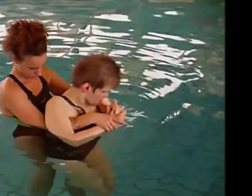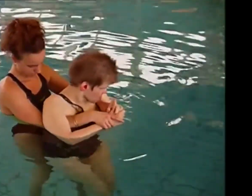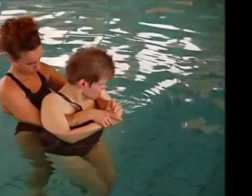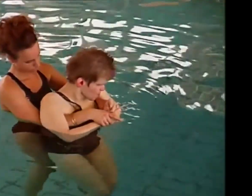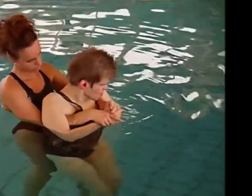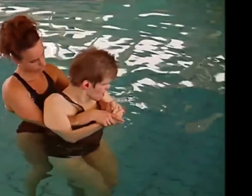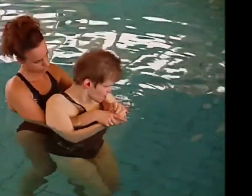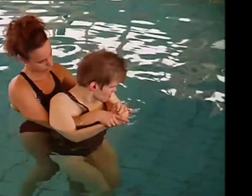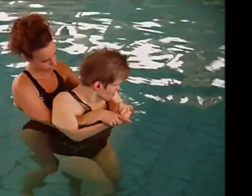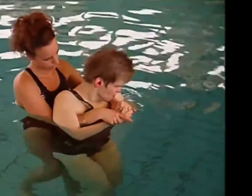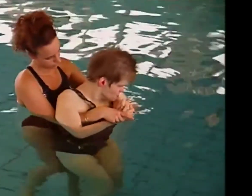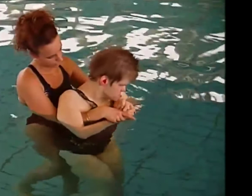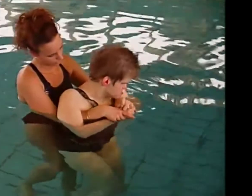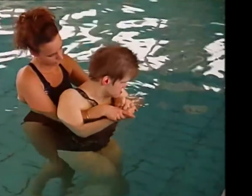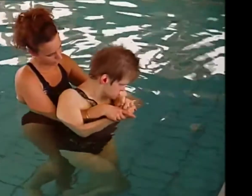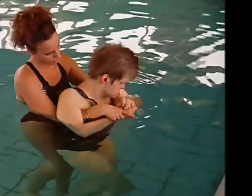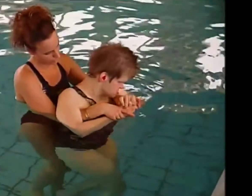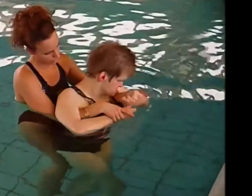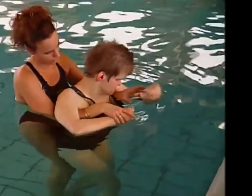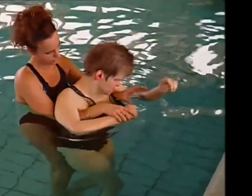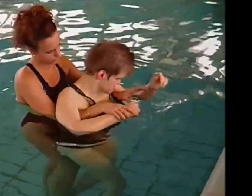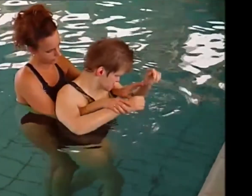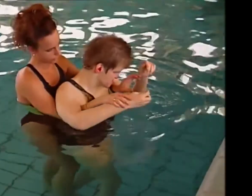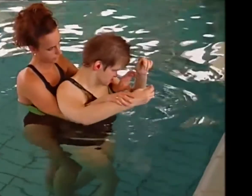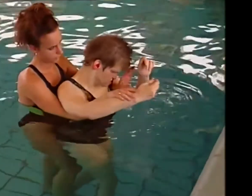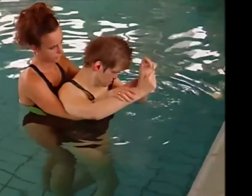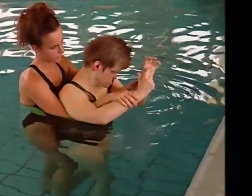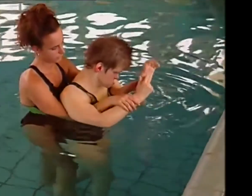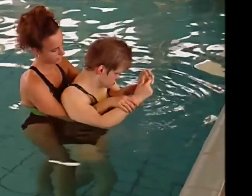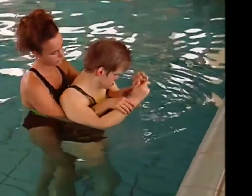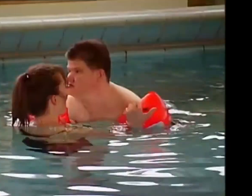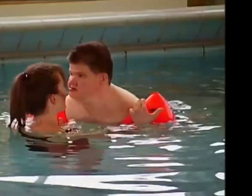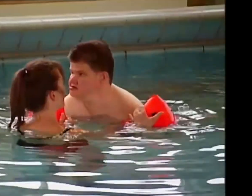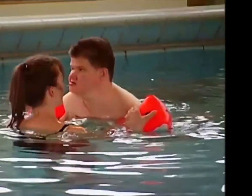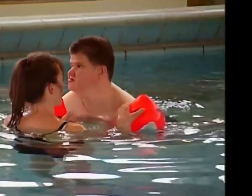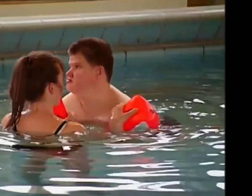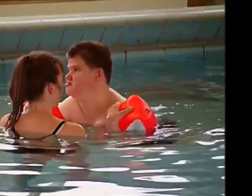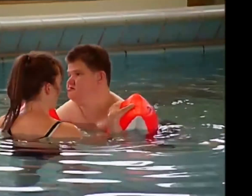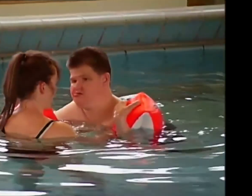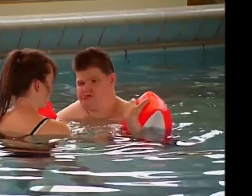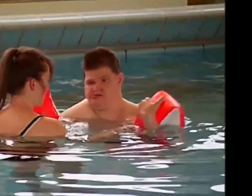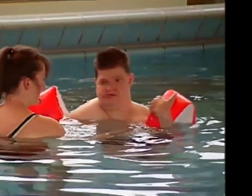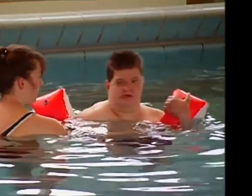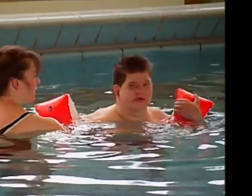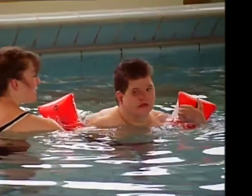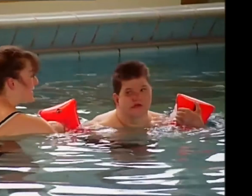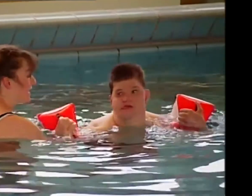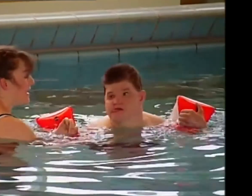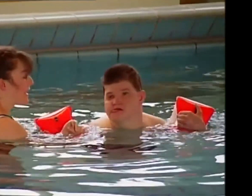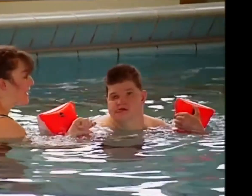Tineke en Corrie worden in het water een ander mens. Ze voelen andere prikkels. Ze staan